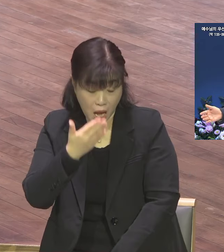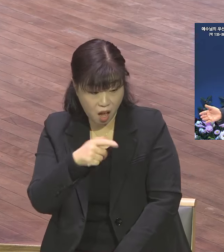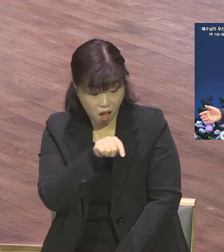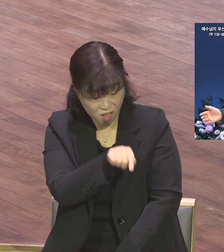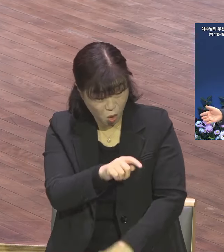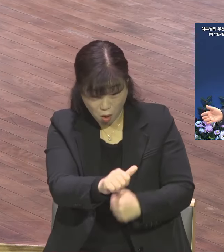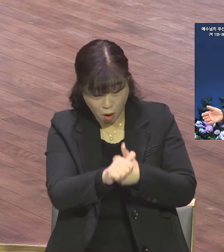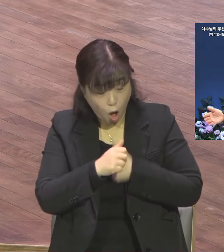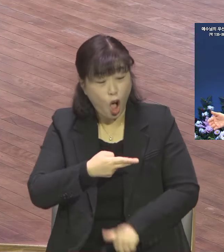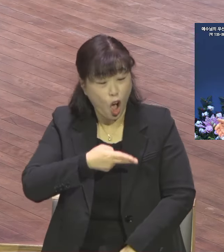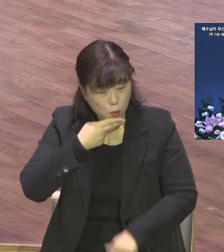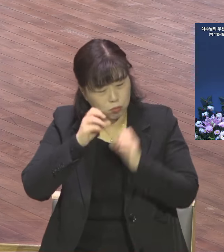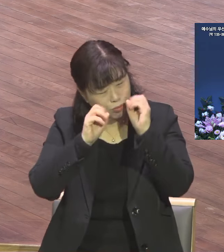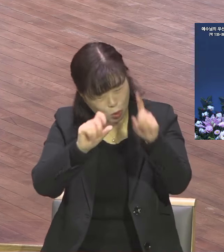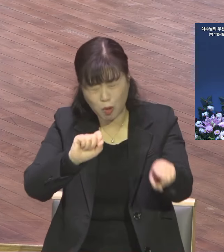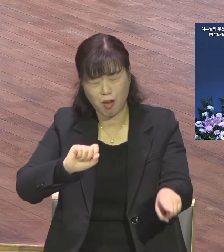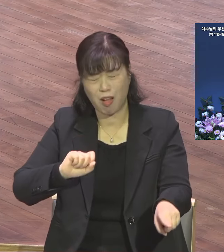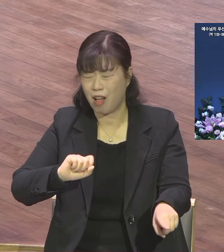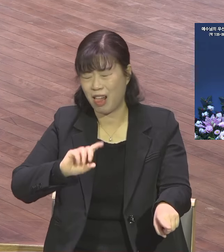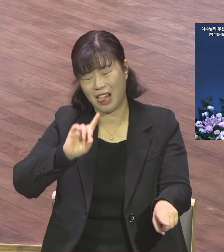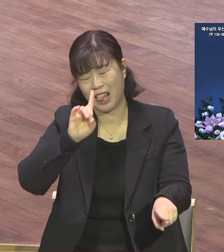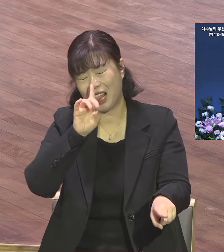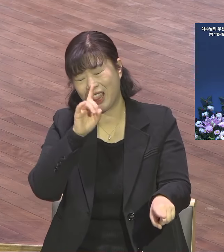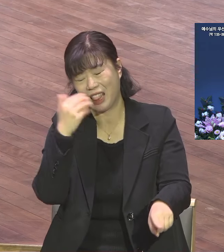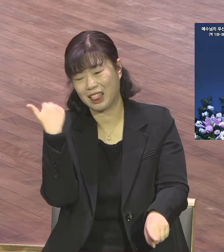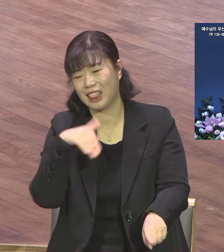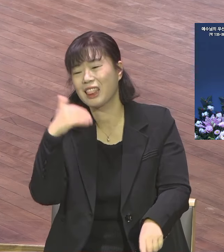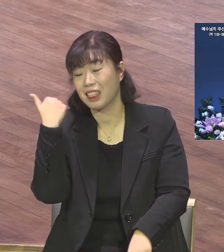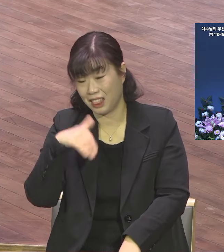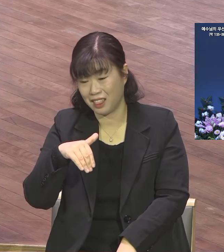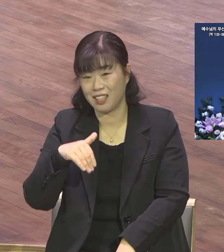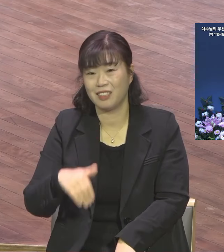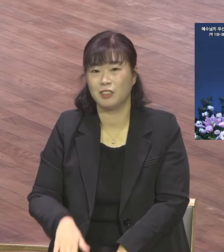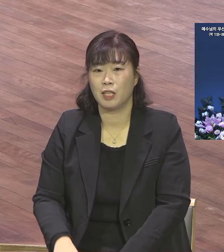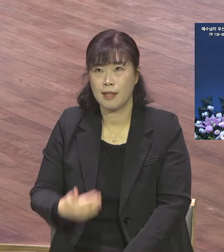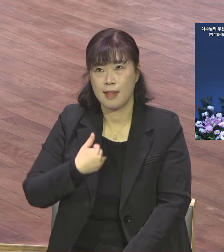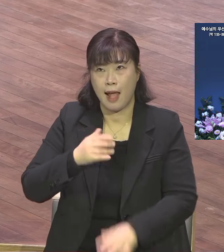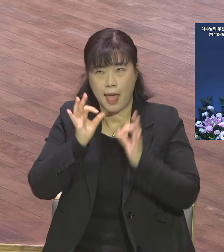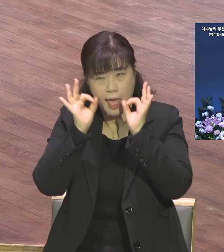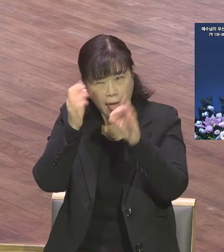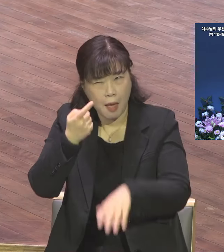그렇게 힘들게 내가 합니까? 어려워서 못하지. 오랫동안 못하지요.